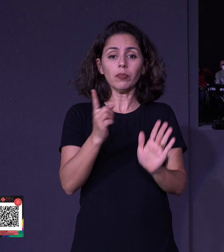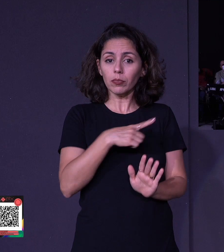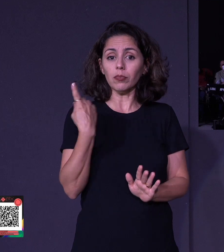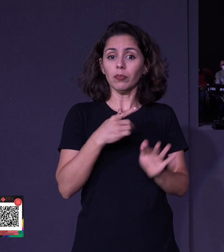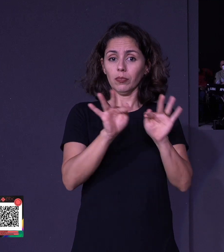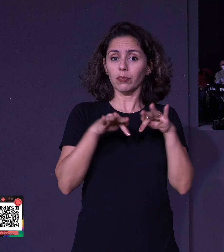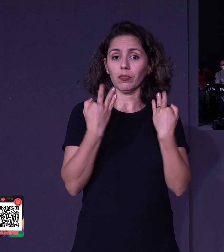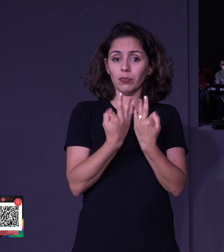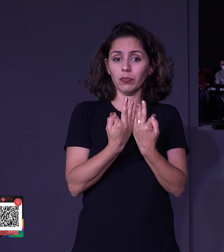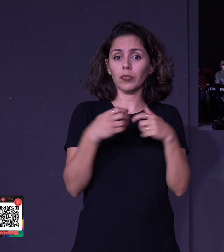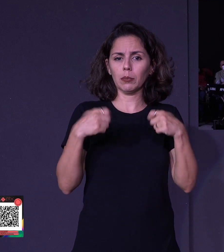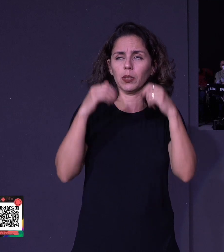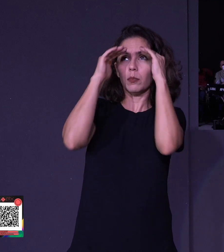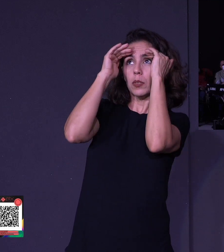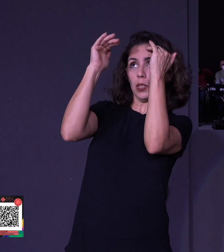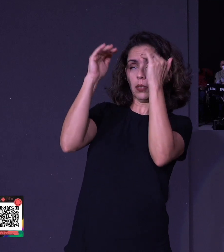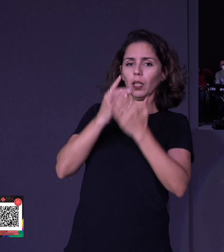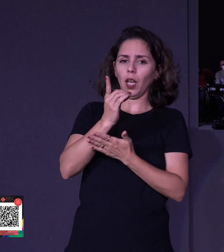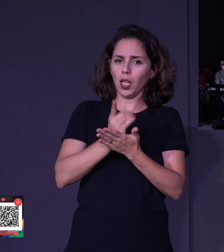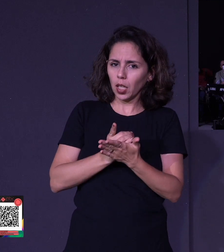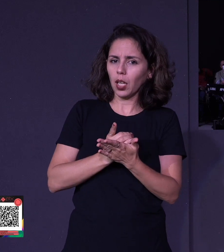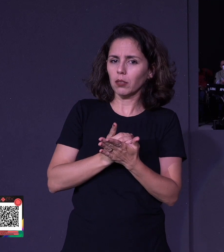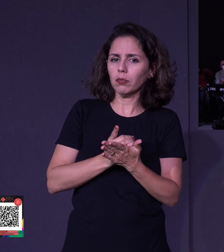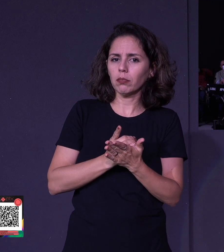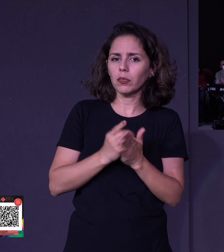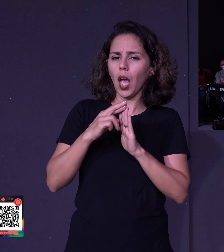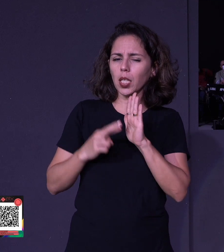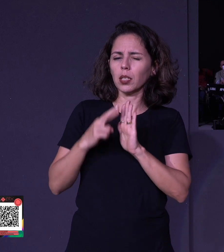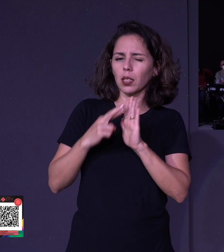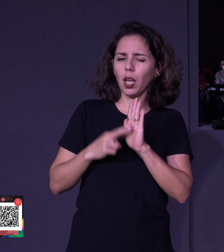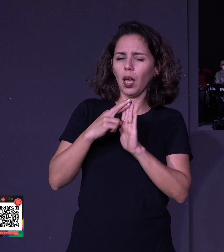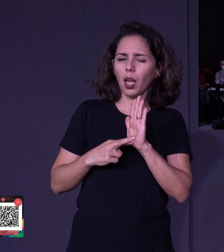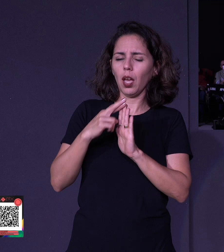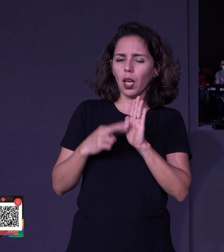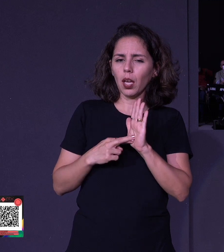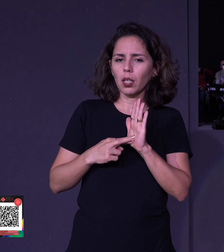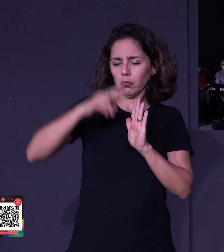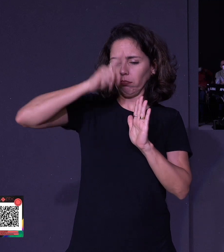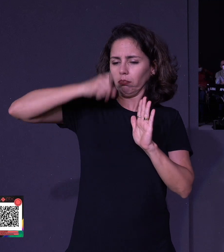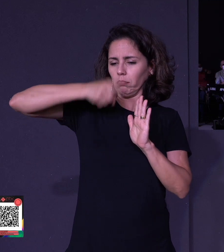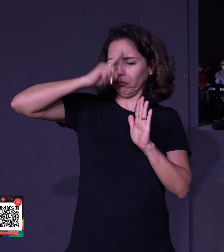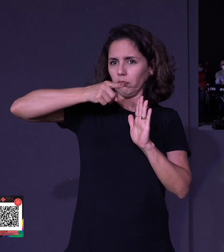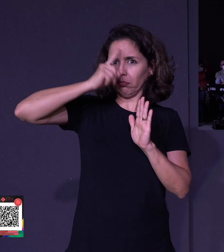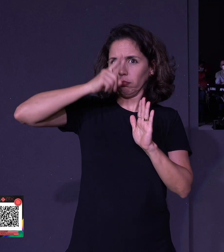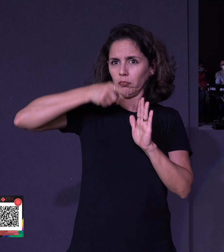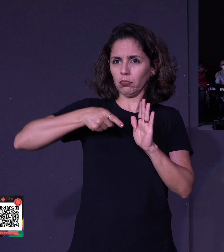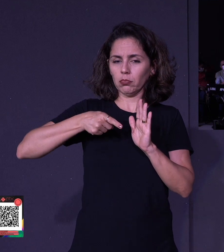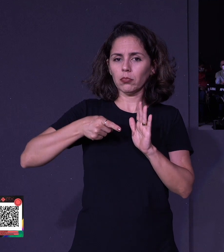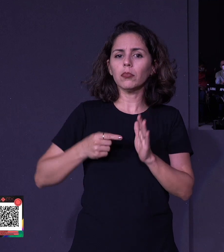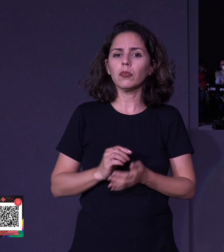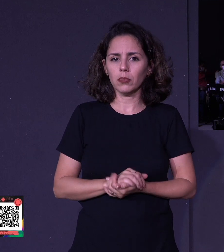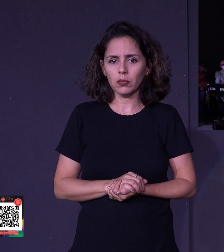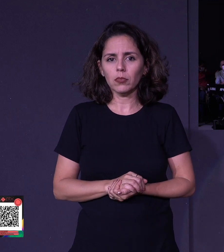precisa obedecer aos decretos, às ordenanças do Senhor, ou seja, obedecer a palavra de Deus. E nos diz que devemos